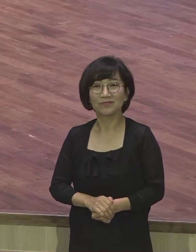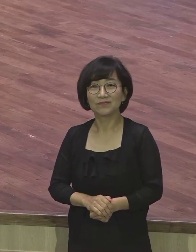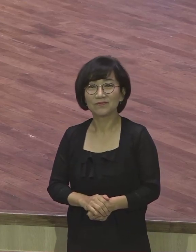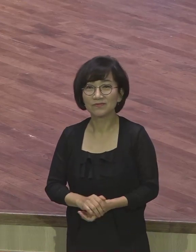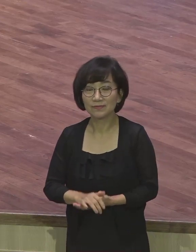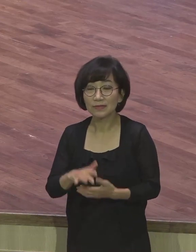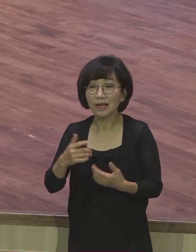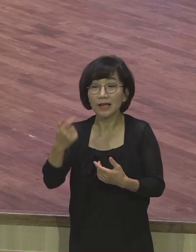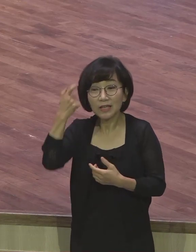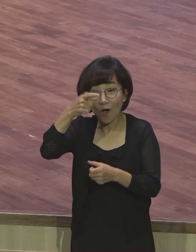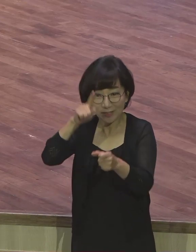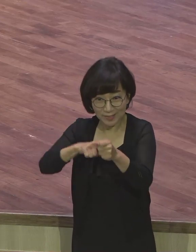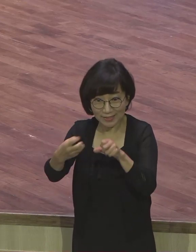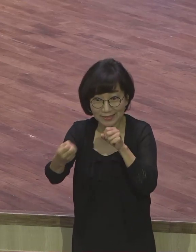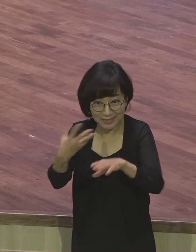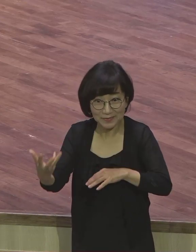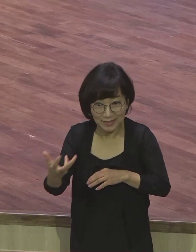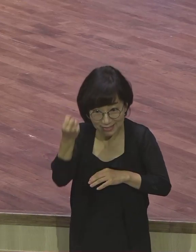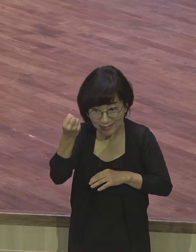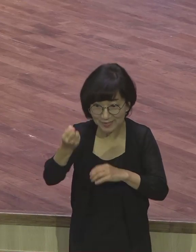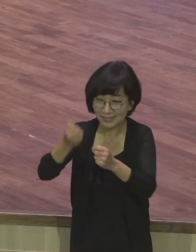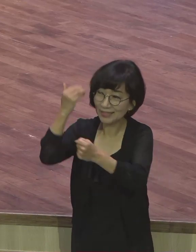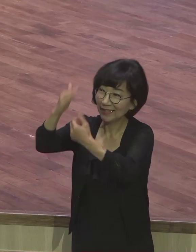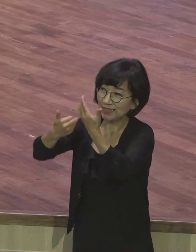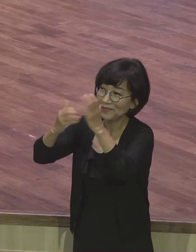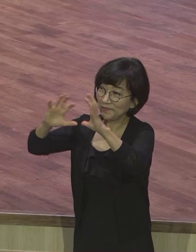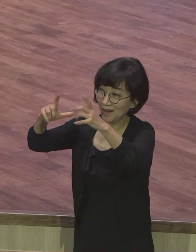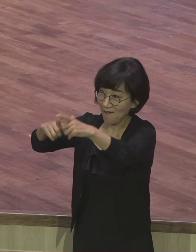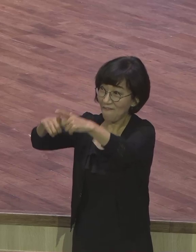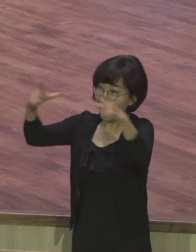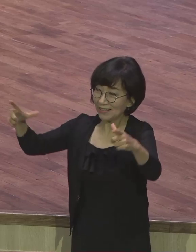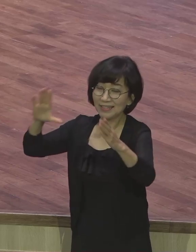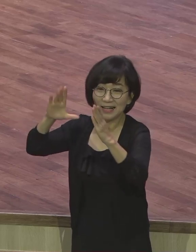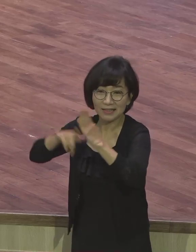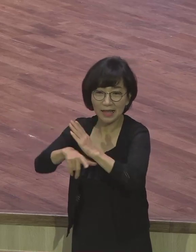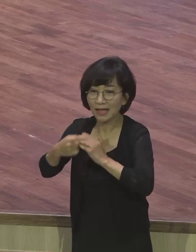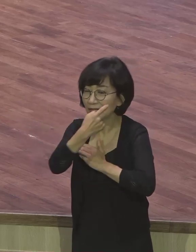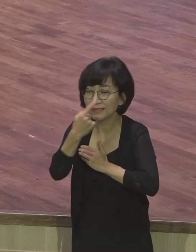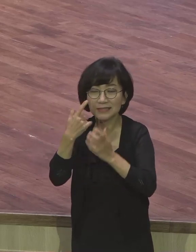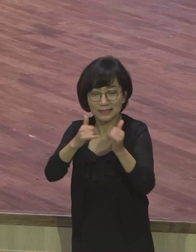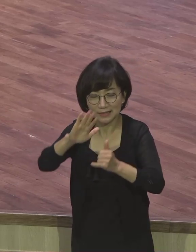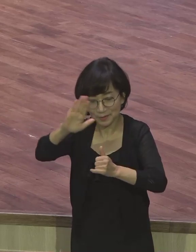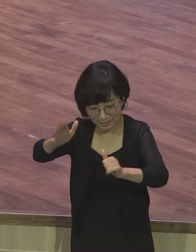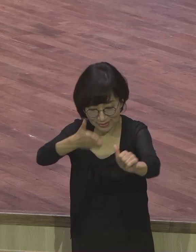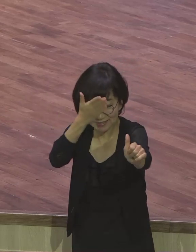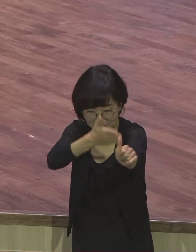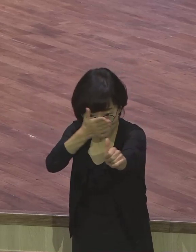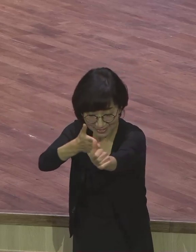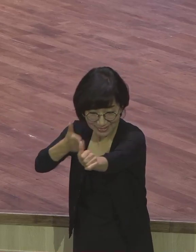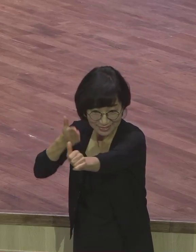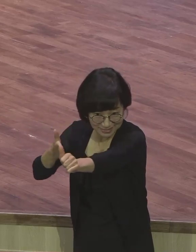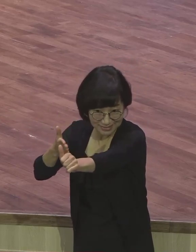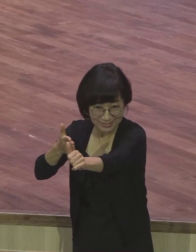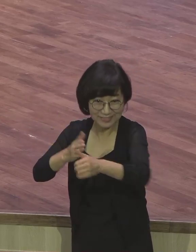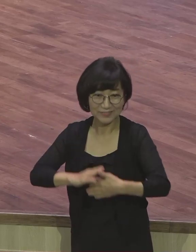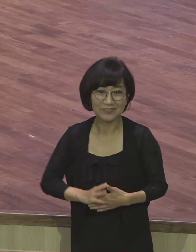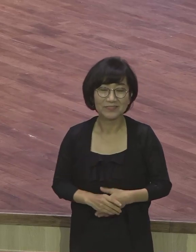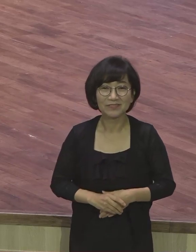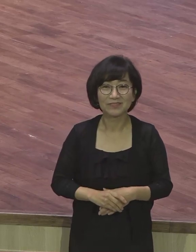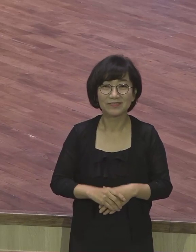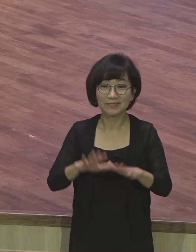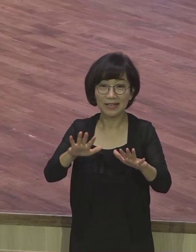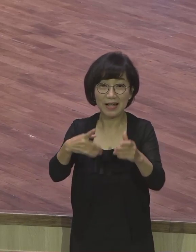영적인 답을 얻고 하나님 나라 확장의 증인들 다 되시기를 주님으로 축복합니다. 그럼